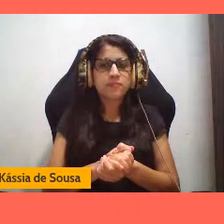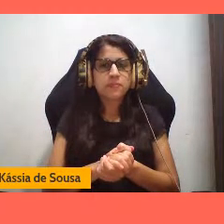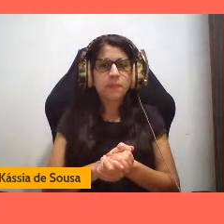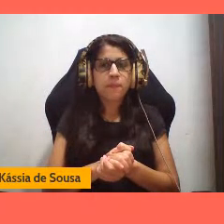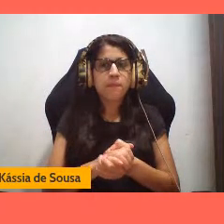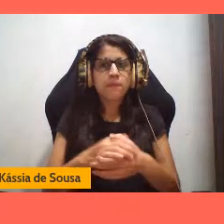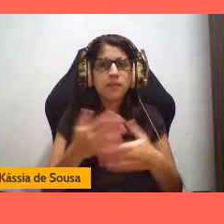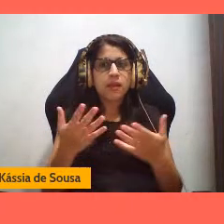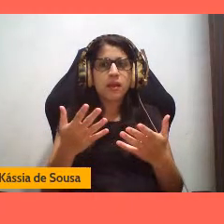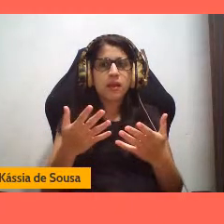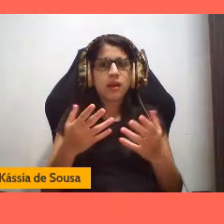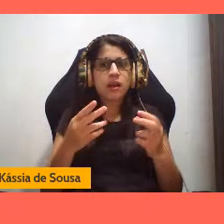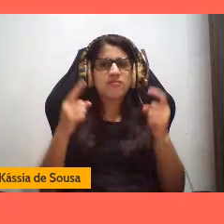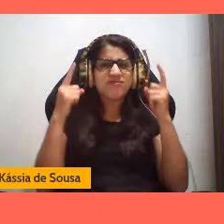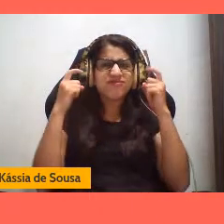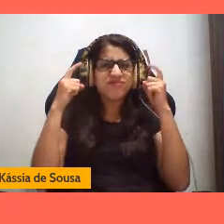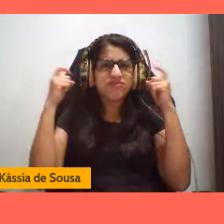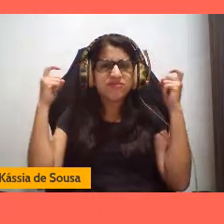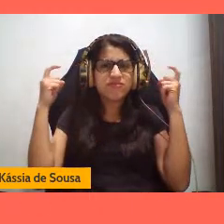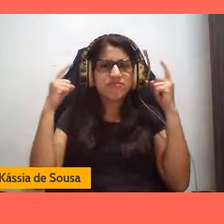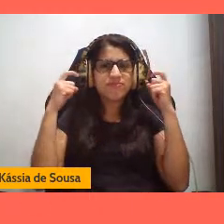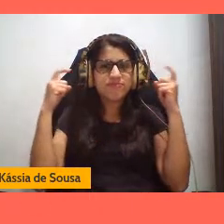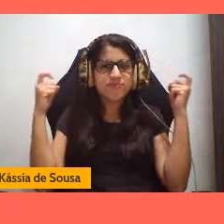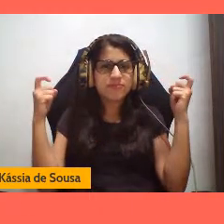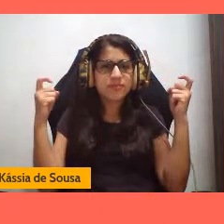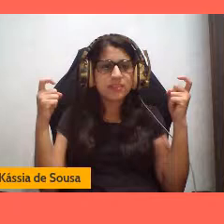é Menezes.